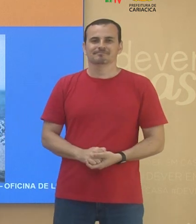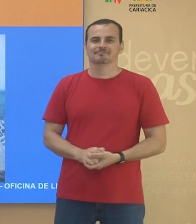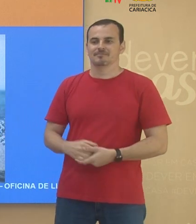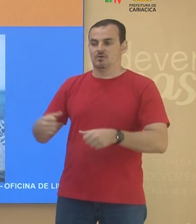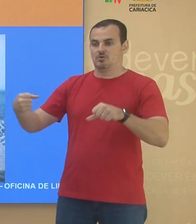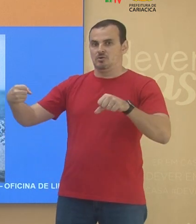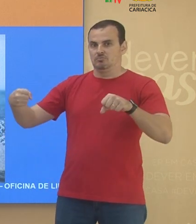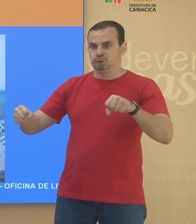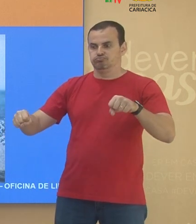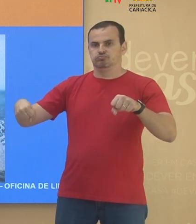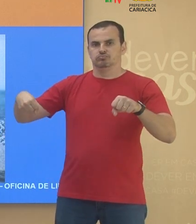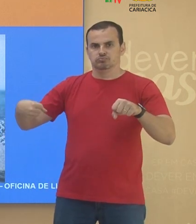Jet ski.